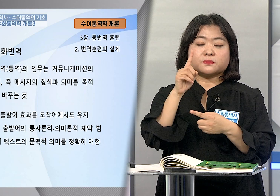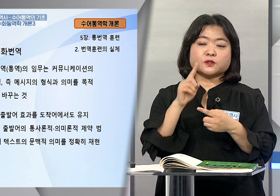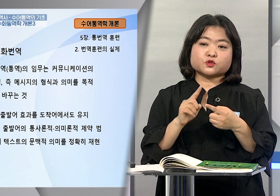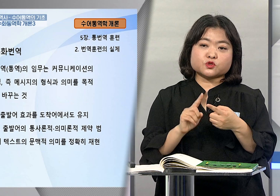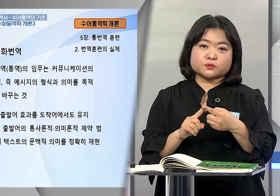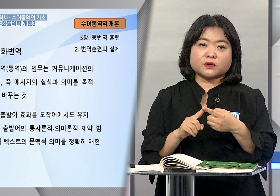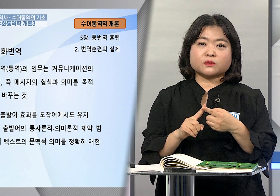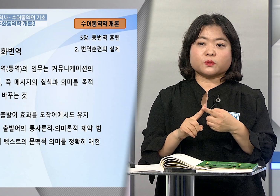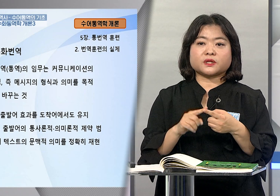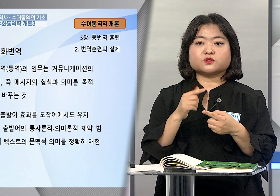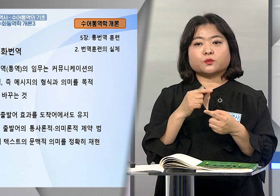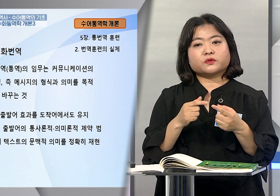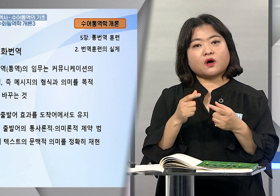의미력 중심 번역보다 좀 더